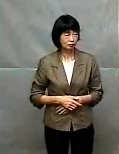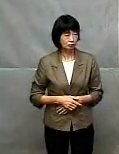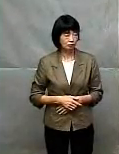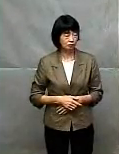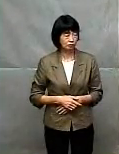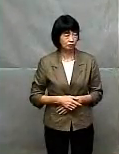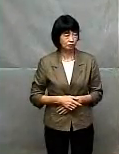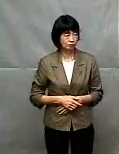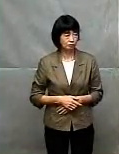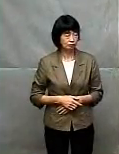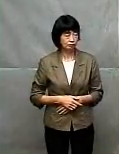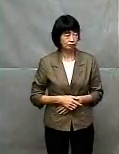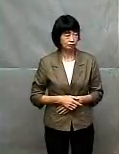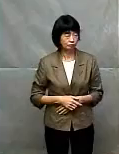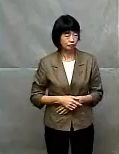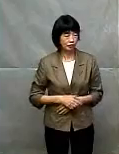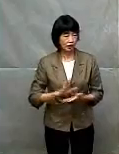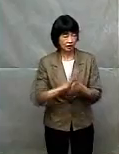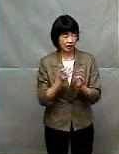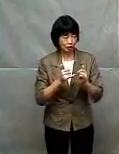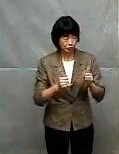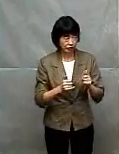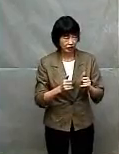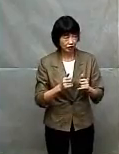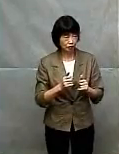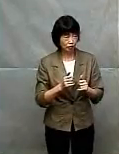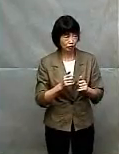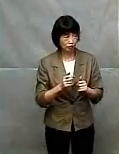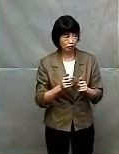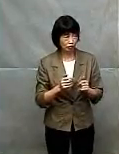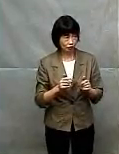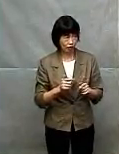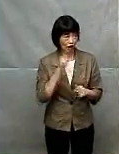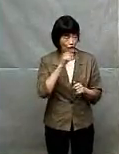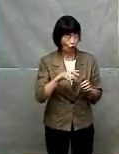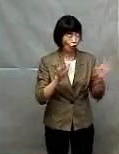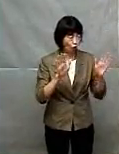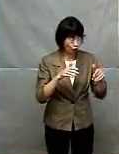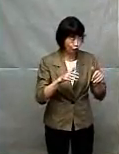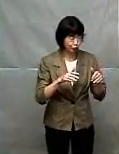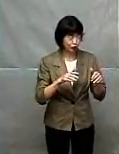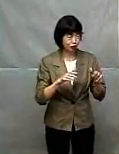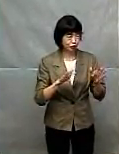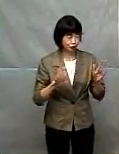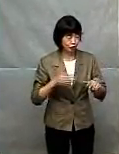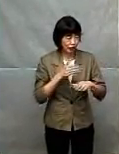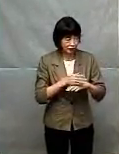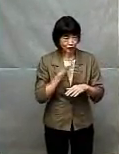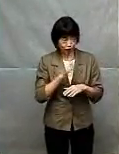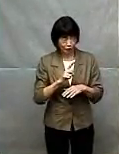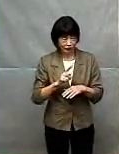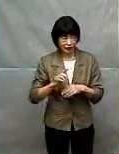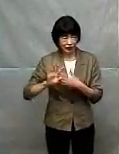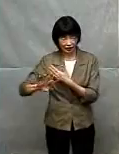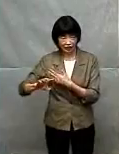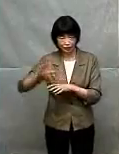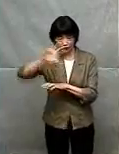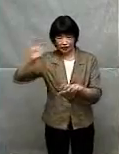か。 いや、 県民には大羽羽越といい、県外、国に対しては羽越大羽という、その理由は何ですか。